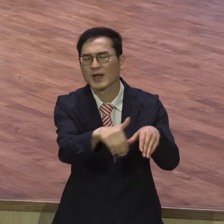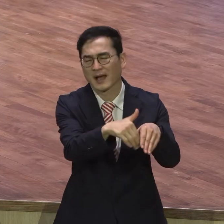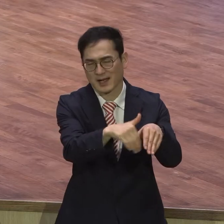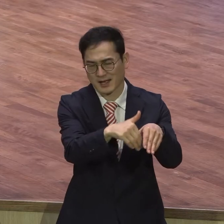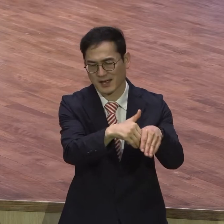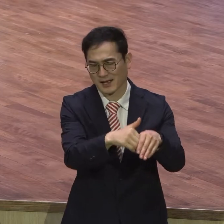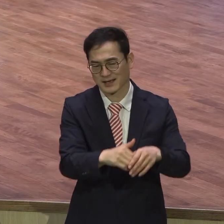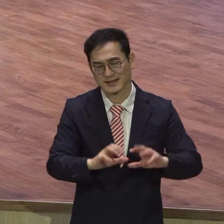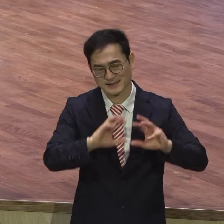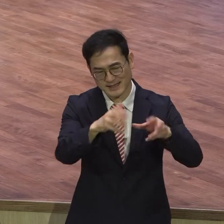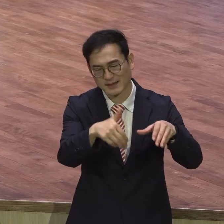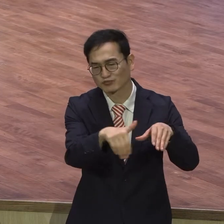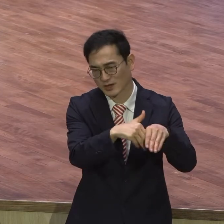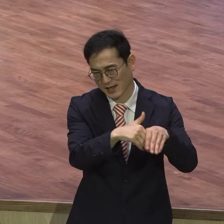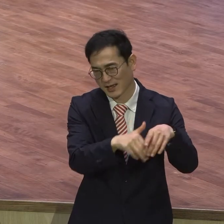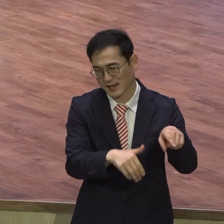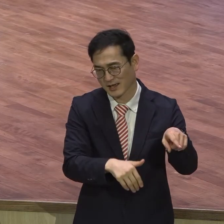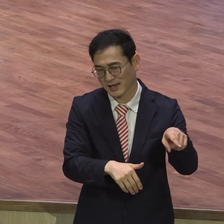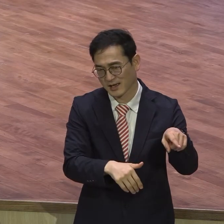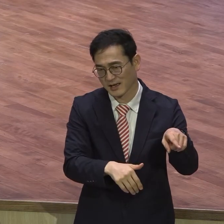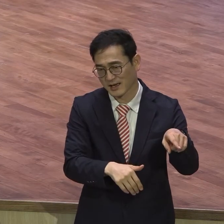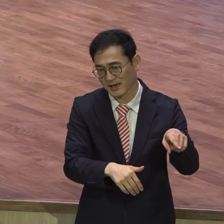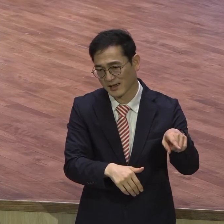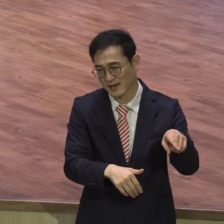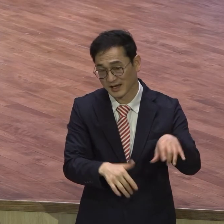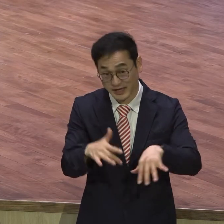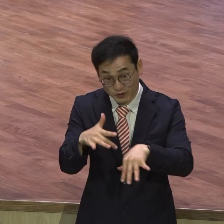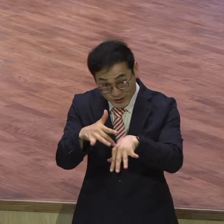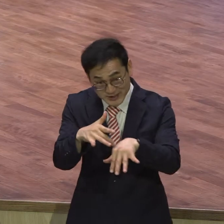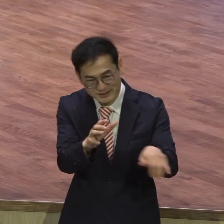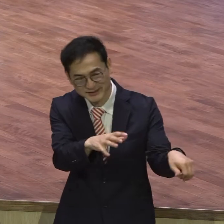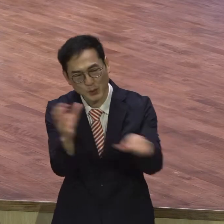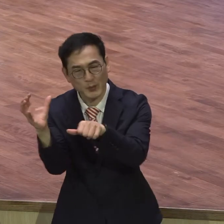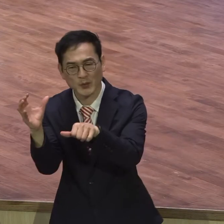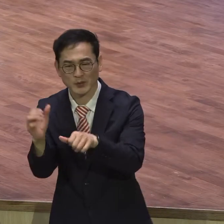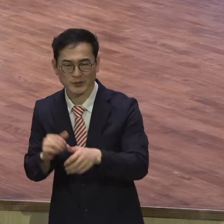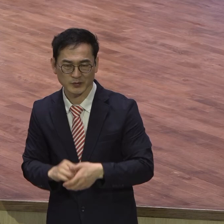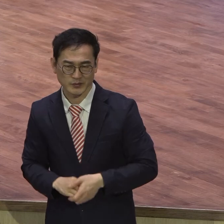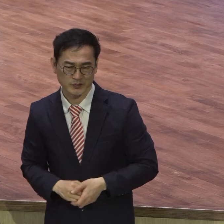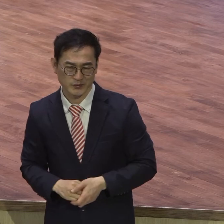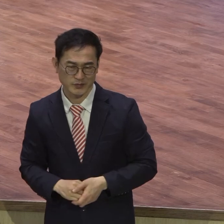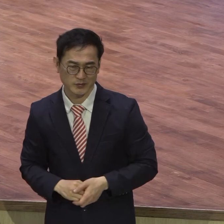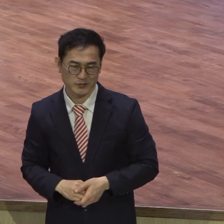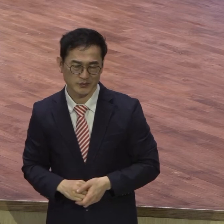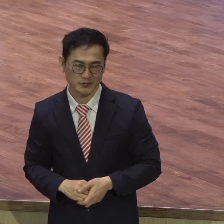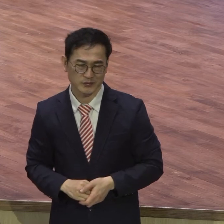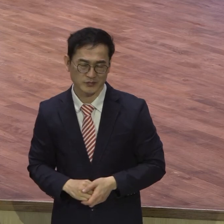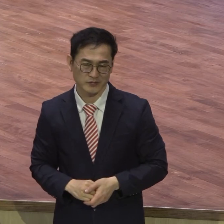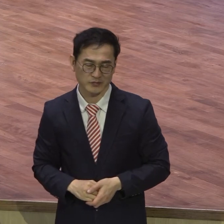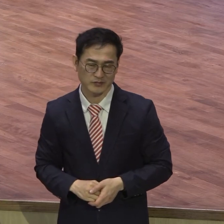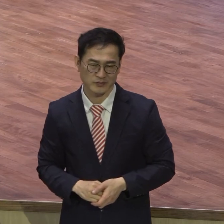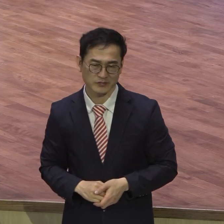문화 세상 문화는 결국 귀신 문화입니다 세상 문화는 싹 다 귀신 문화예요